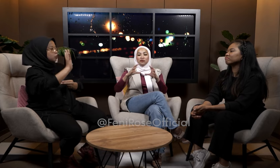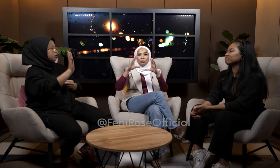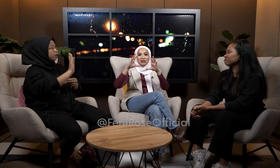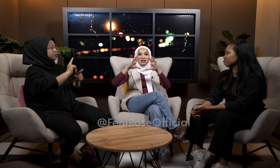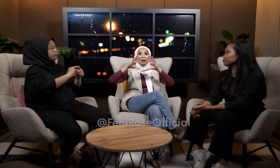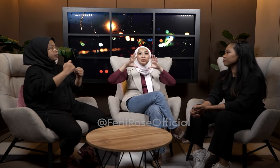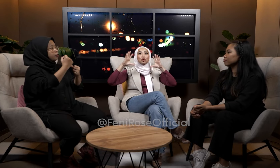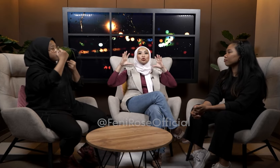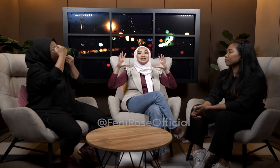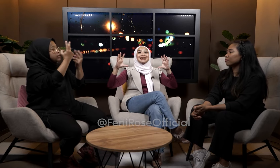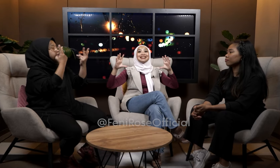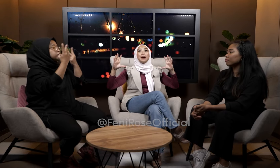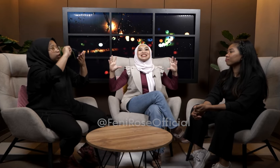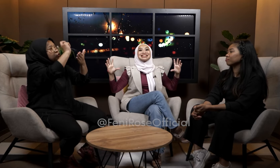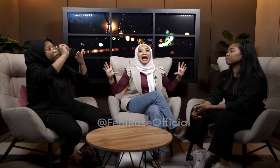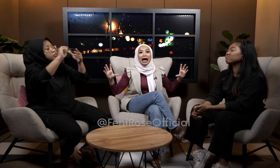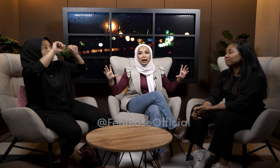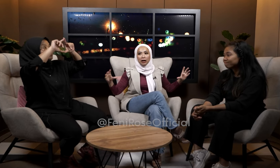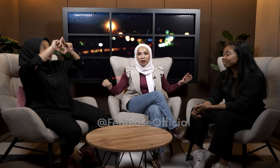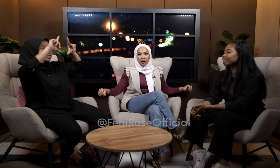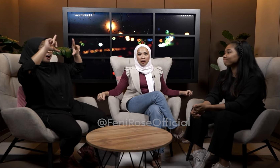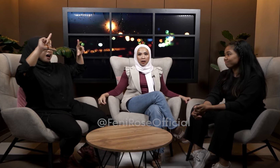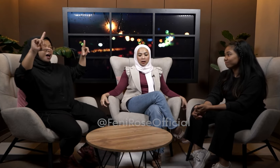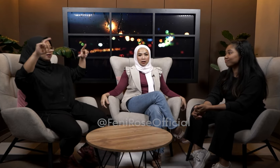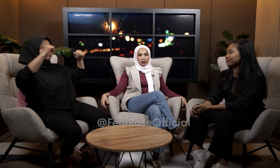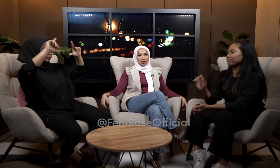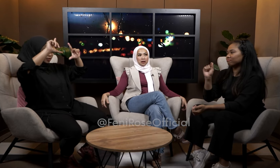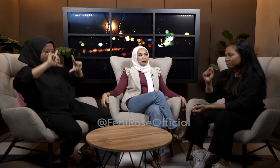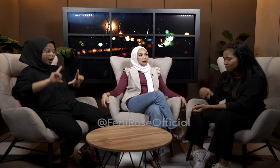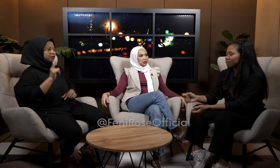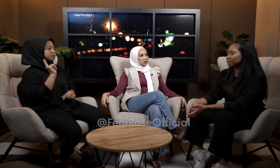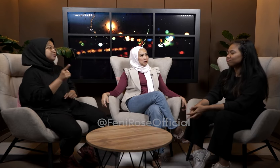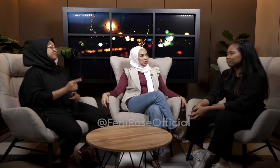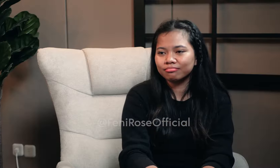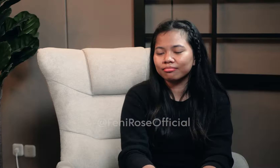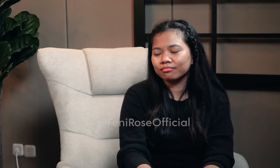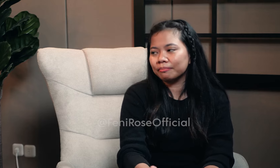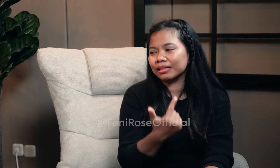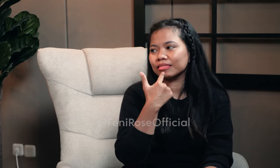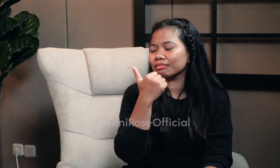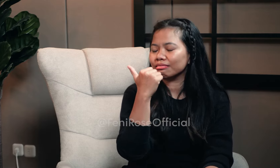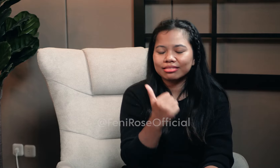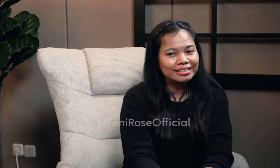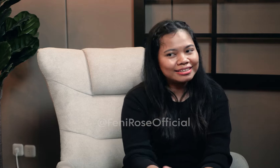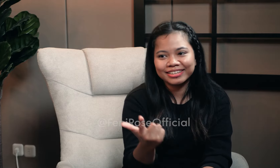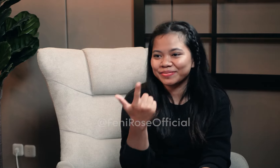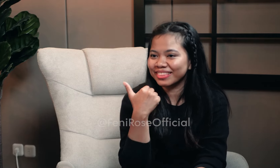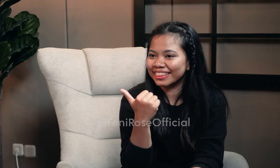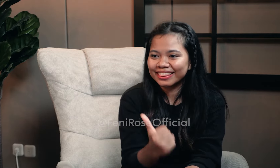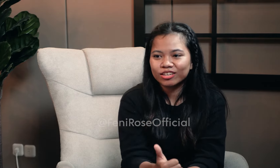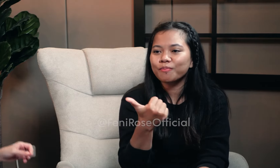informasi dalam bentuk tulisan yang besar betul pting penting